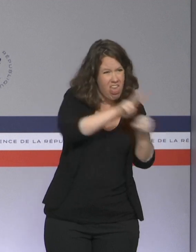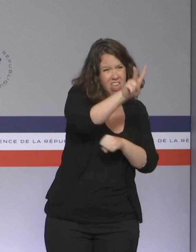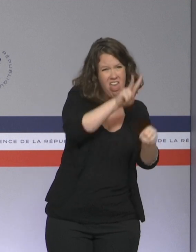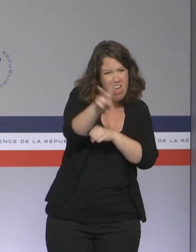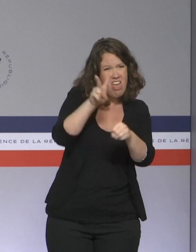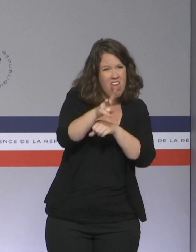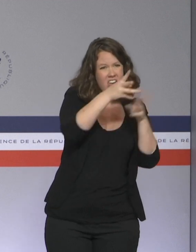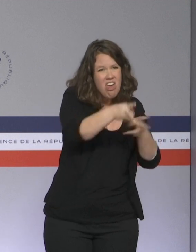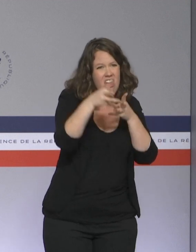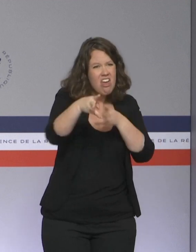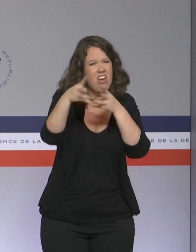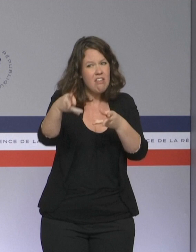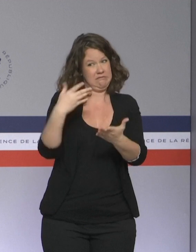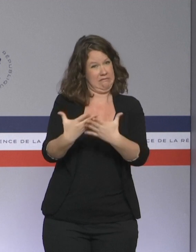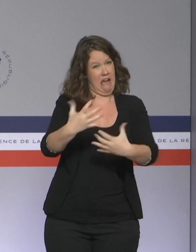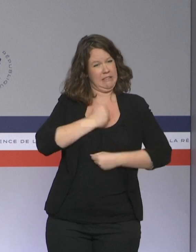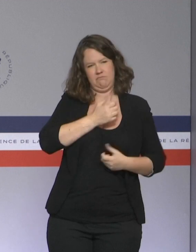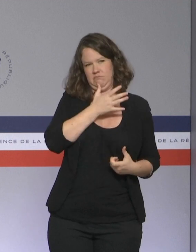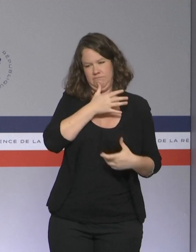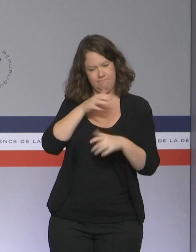в Десин.